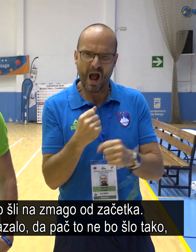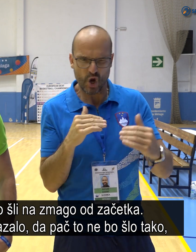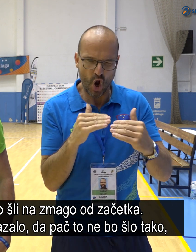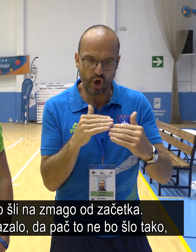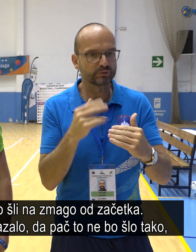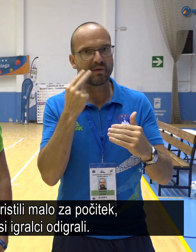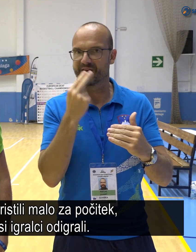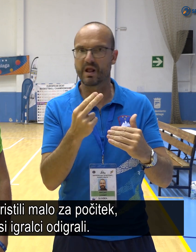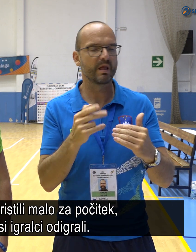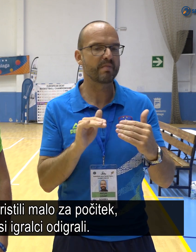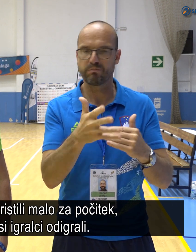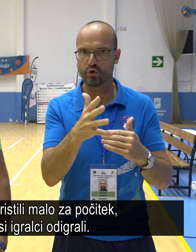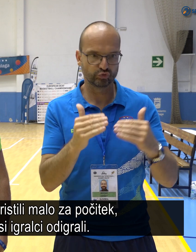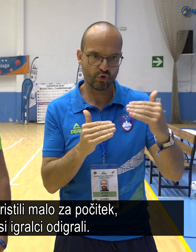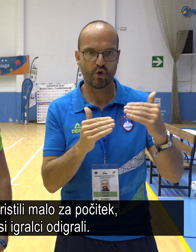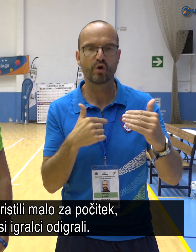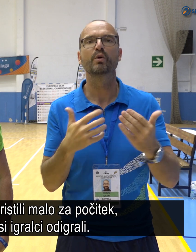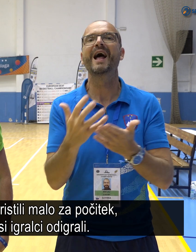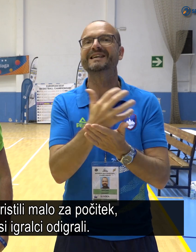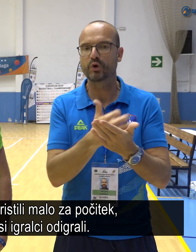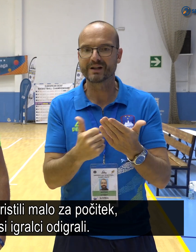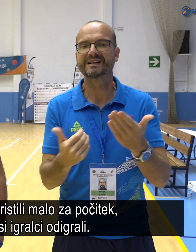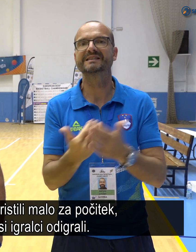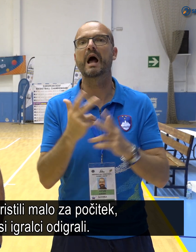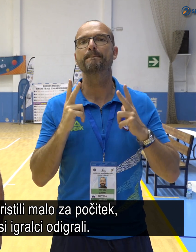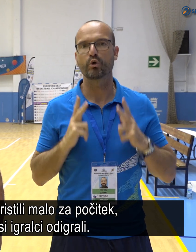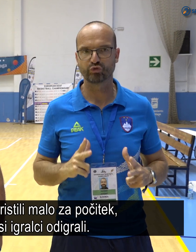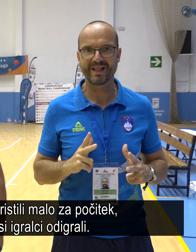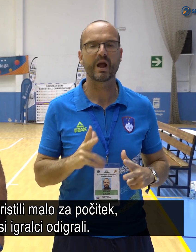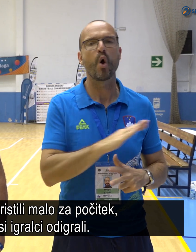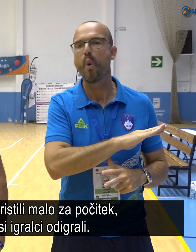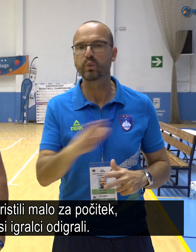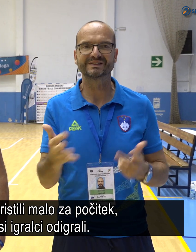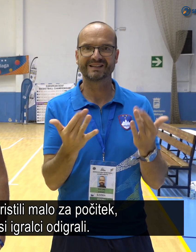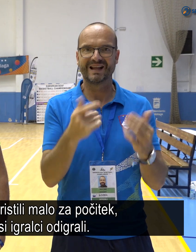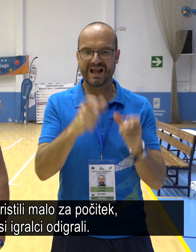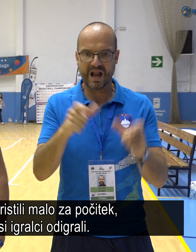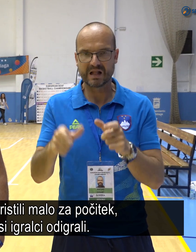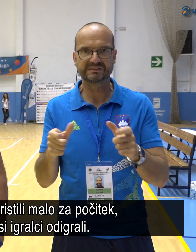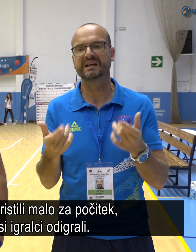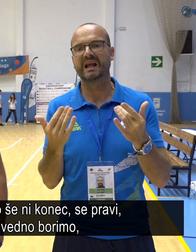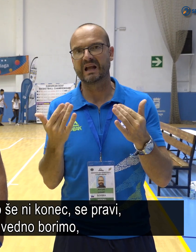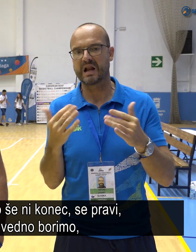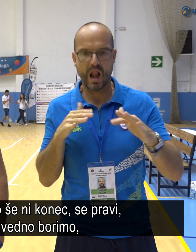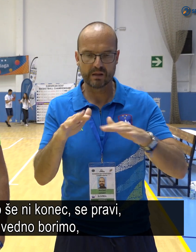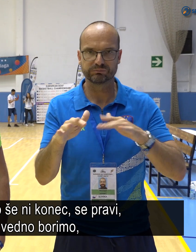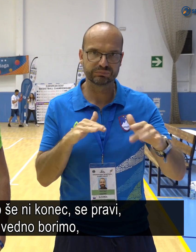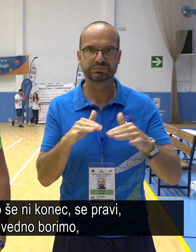šlo, tako da smo pol izkoristili malo za počitek, pa da so vsi igralci odigrali, tako da, ampak za nas to